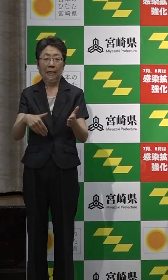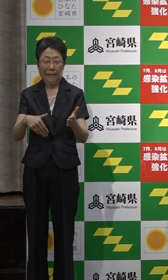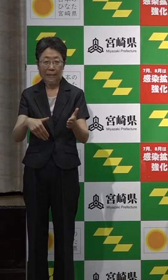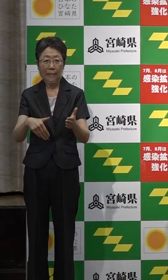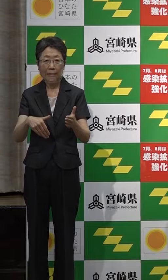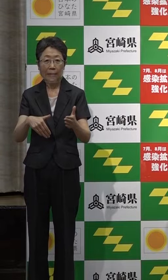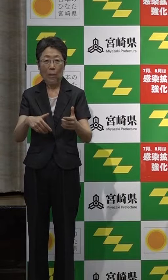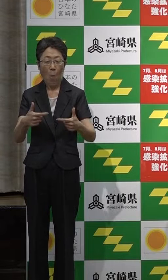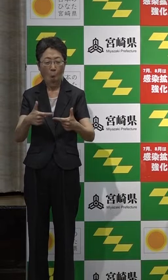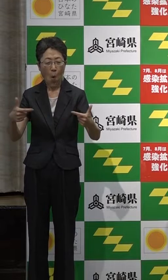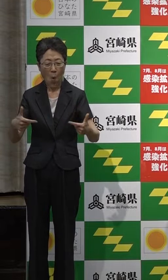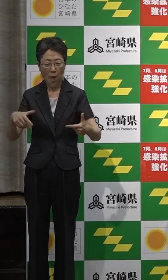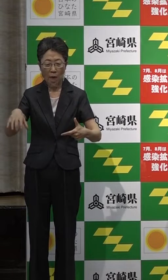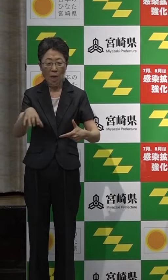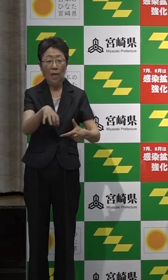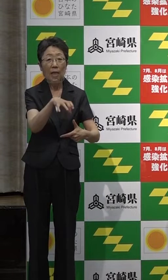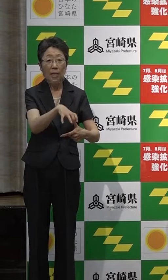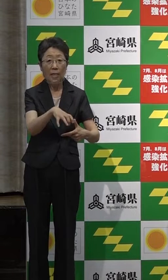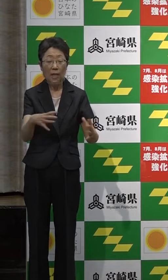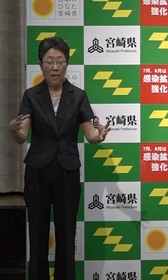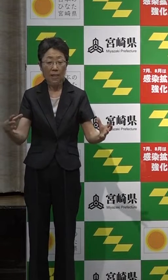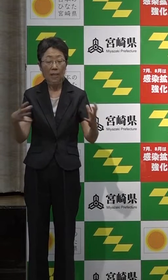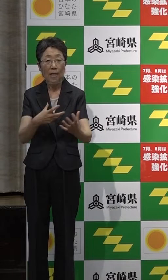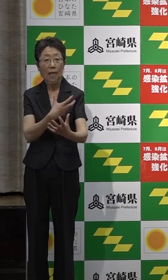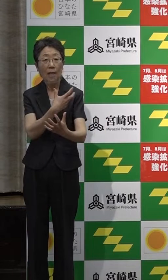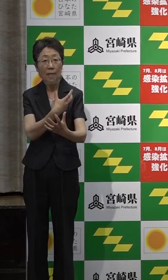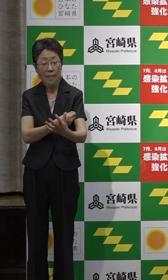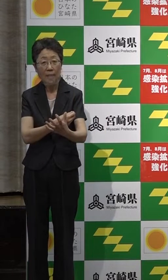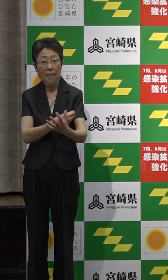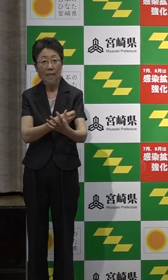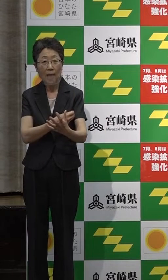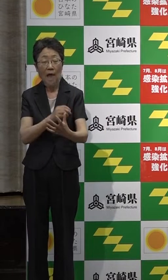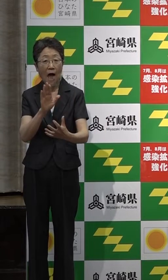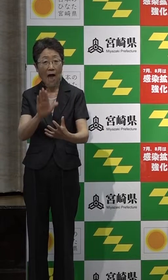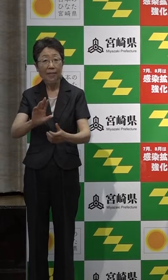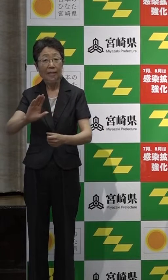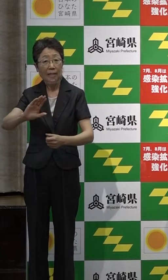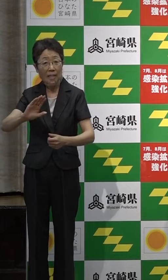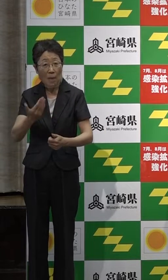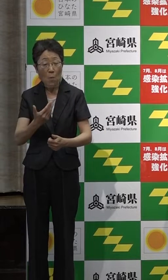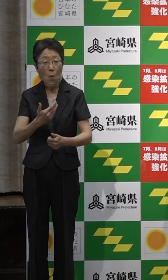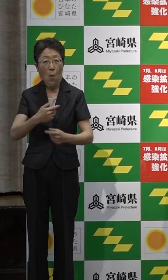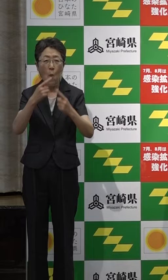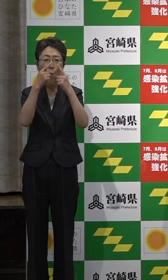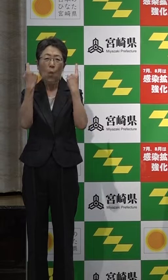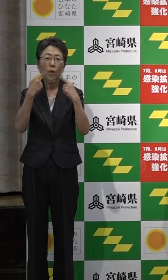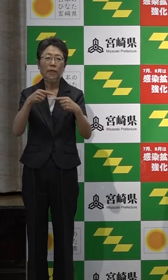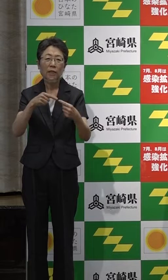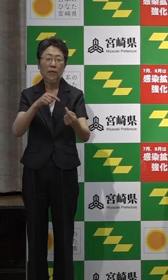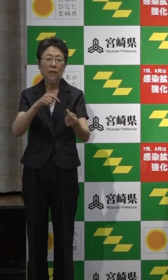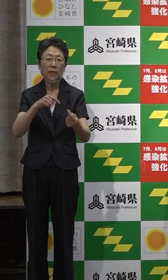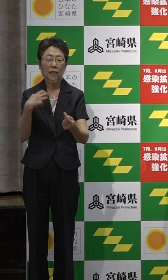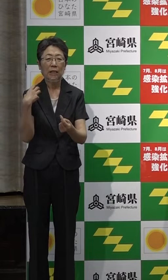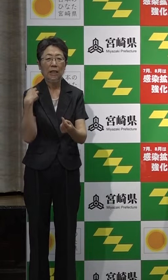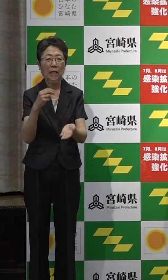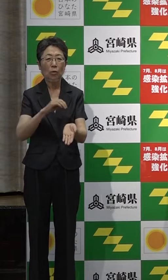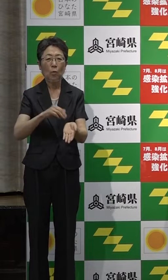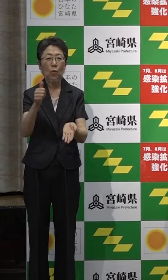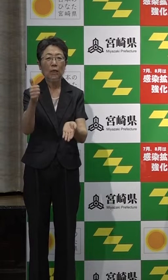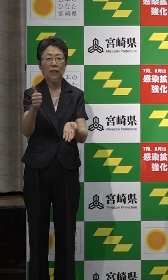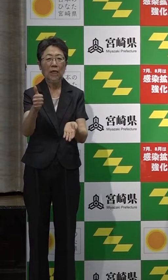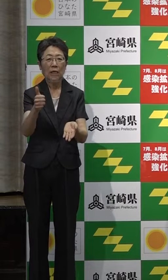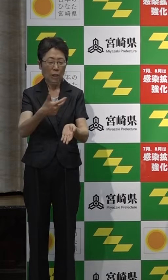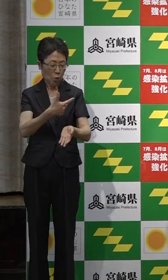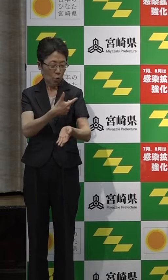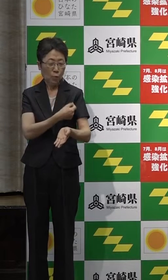模接種会場等での空きがあってもですね、やはりかかりつけ医で、接種をしたいという方だとかですね、迷